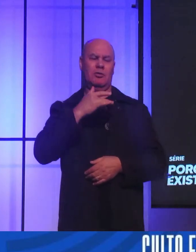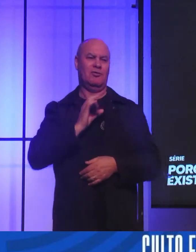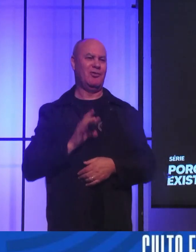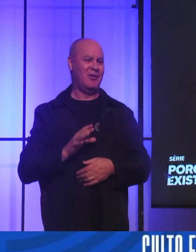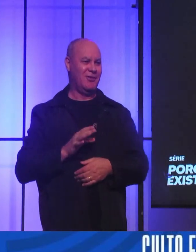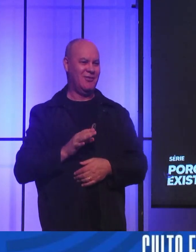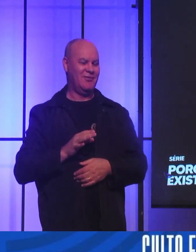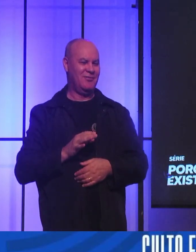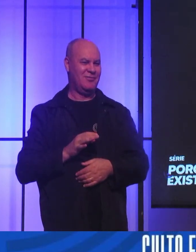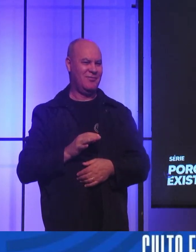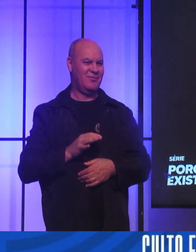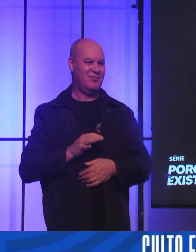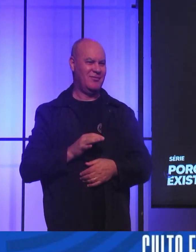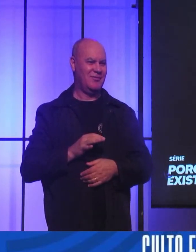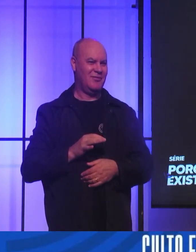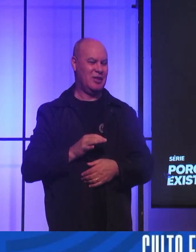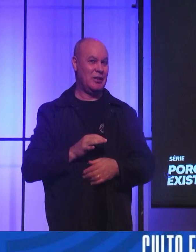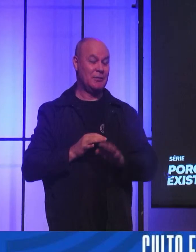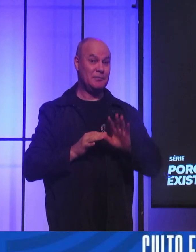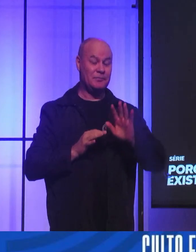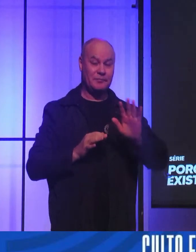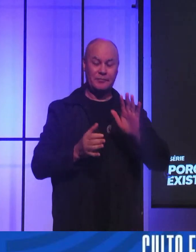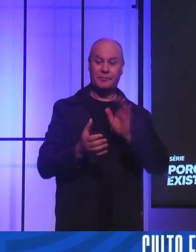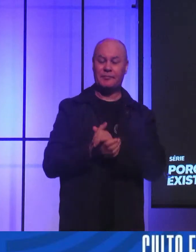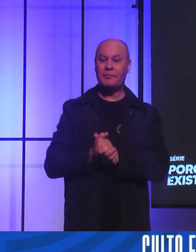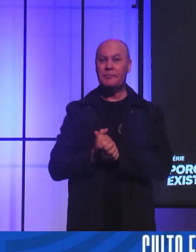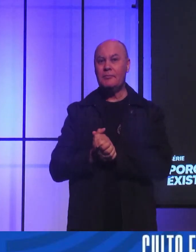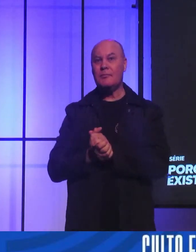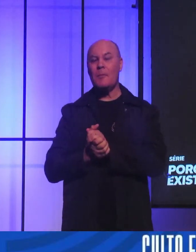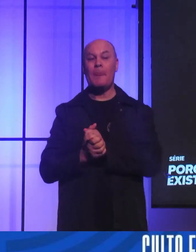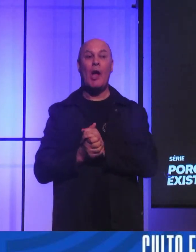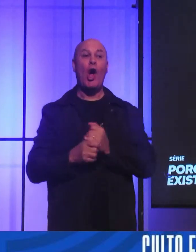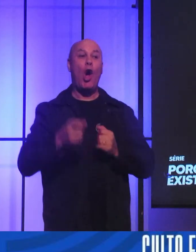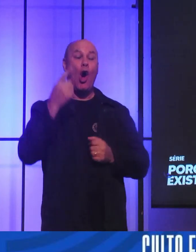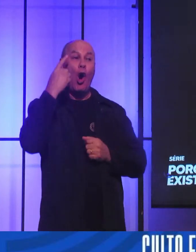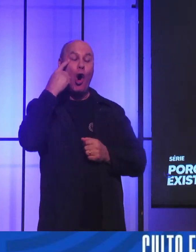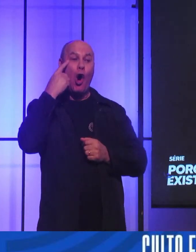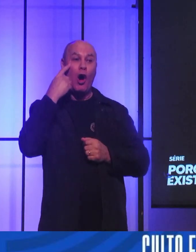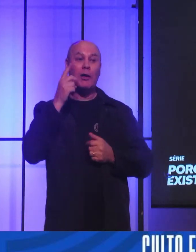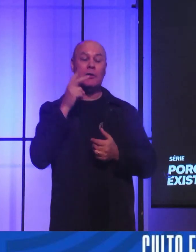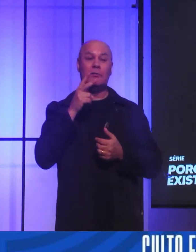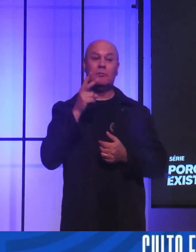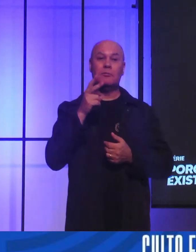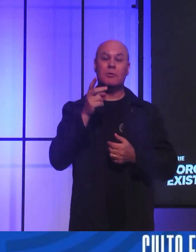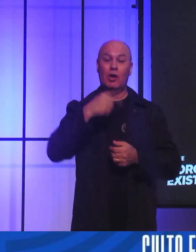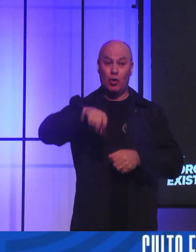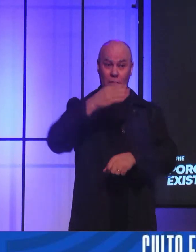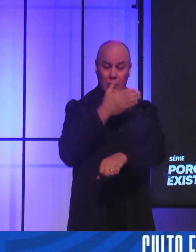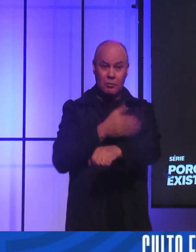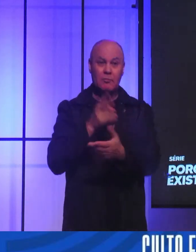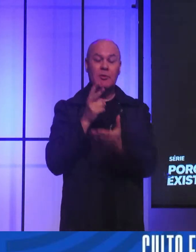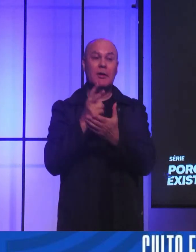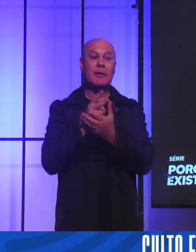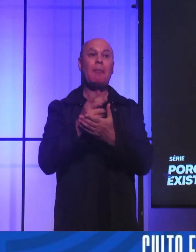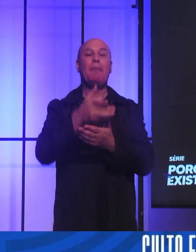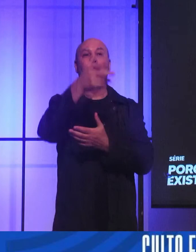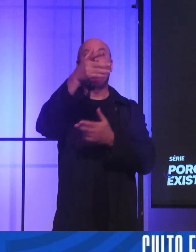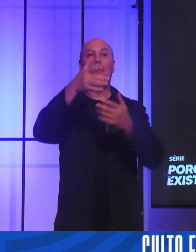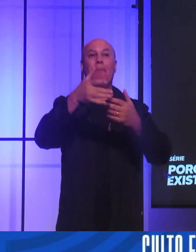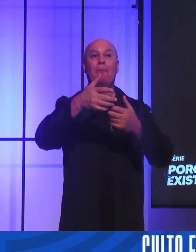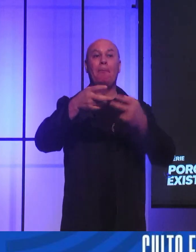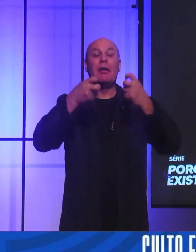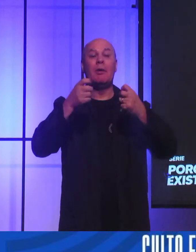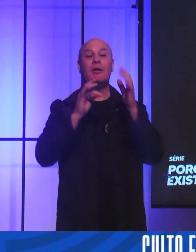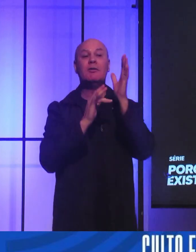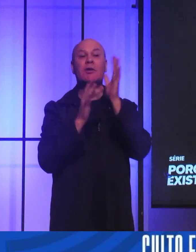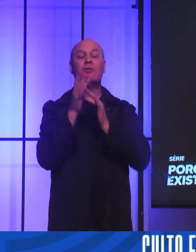uma tendência de olhar para o Jesus, que quando Jesus fala as coisas boas, as coisas doces, quando Jesus fala de amor, fala de